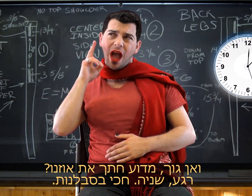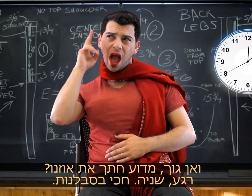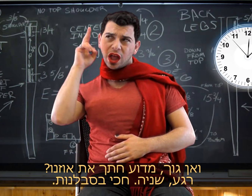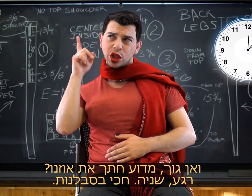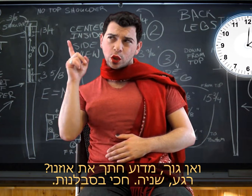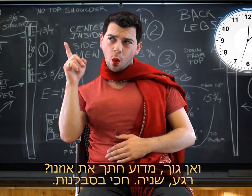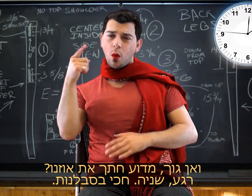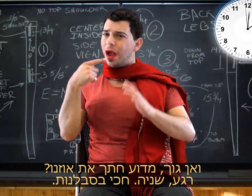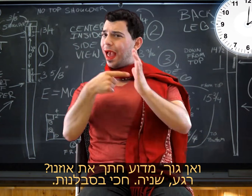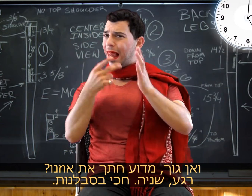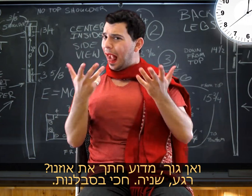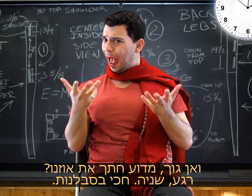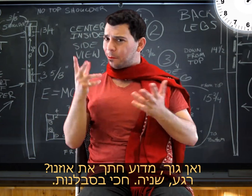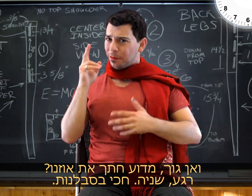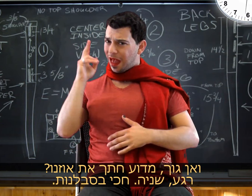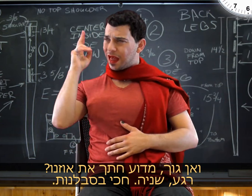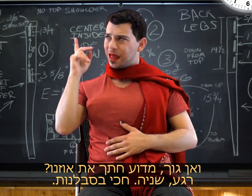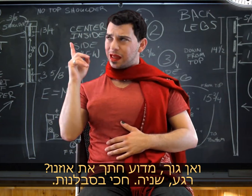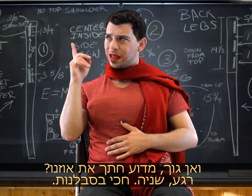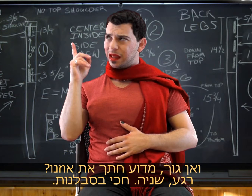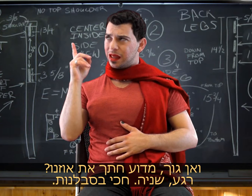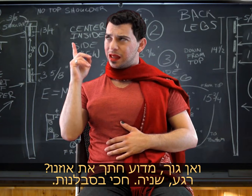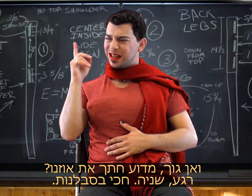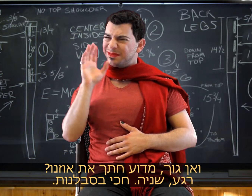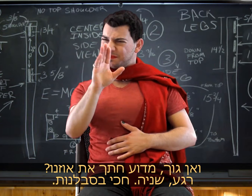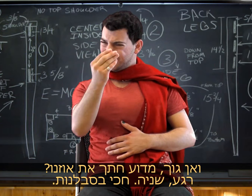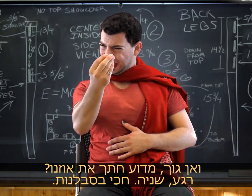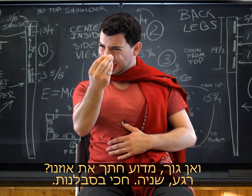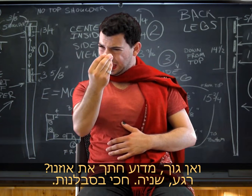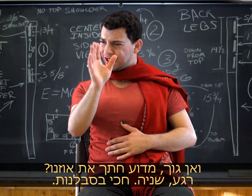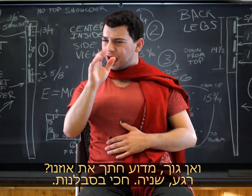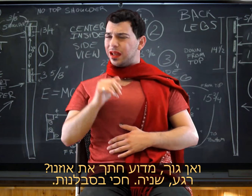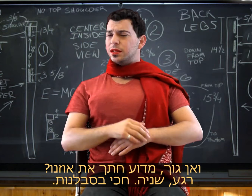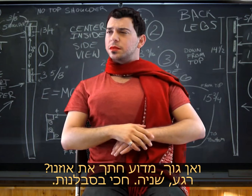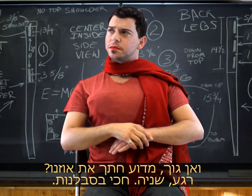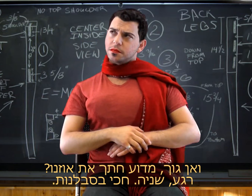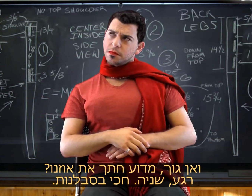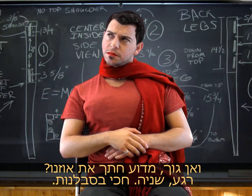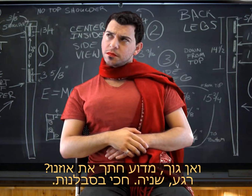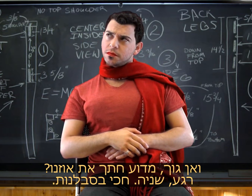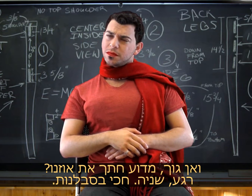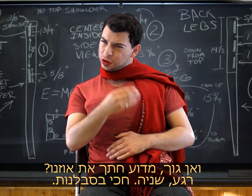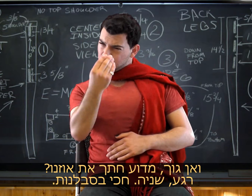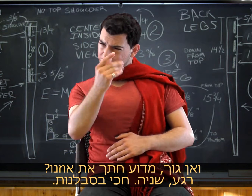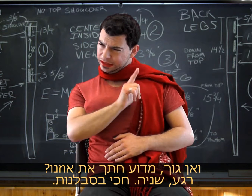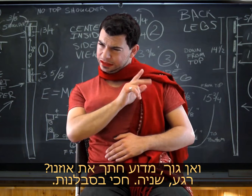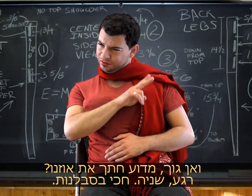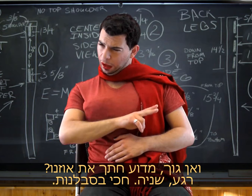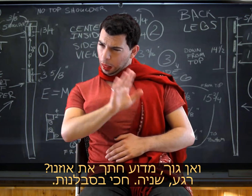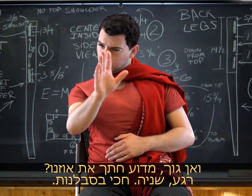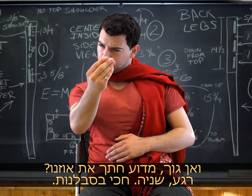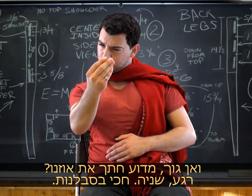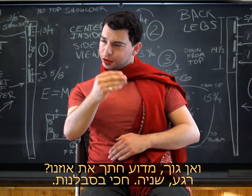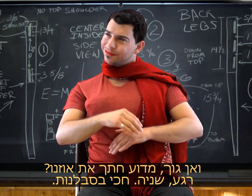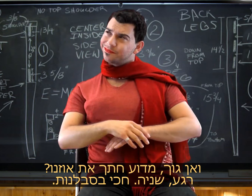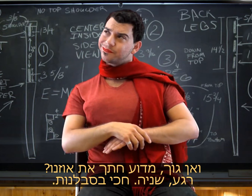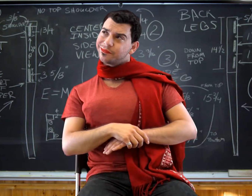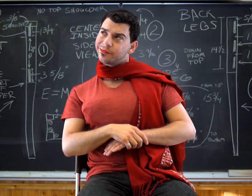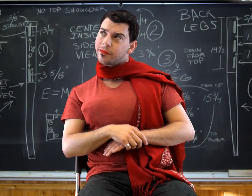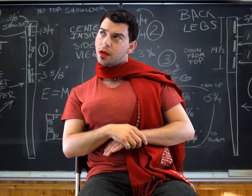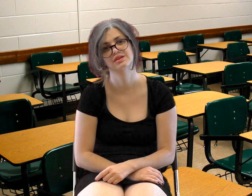ון גוך, מדוע חתך את אוזנו? רגע, שנייה. חכי בסבלנות.